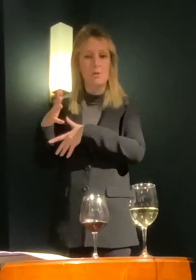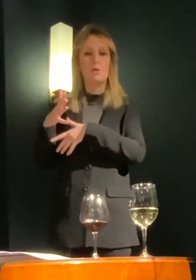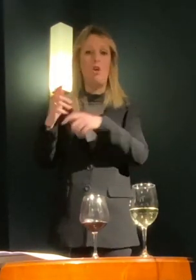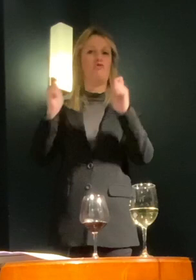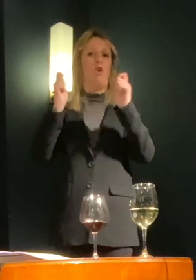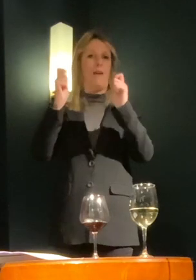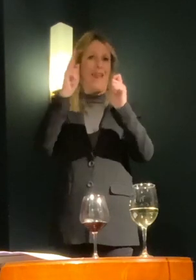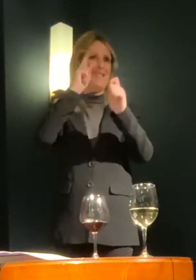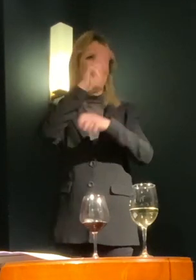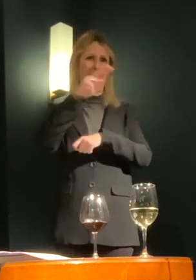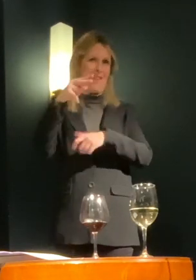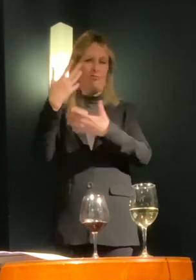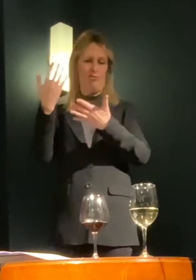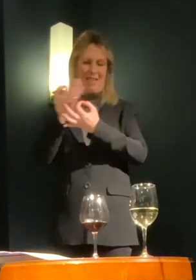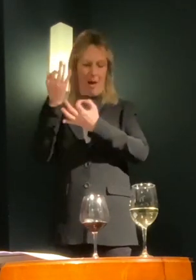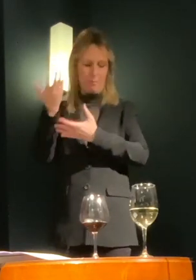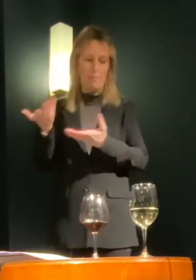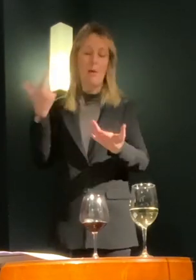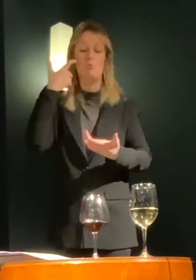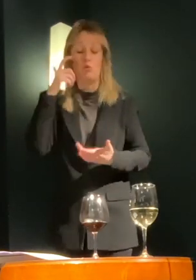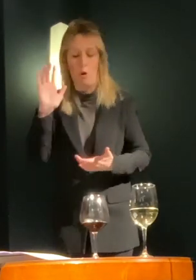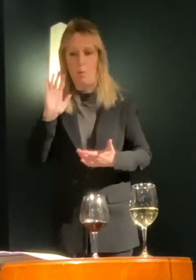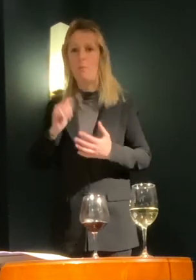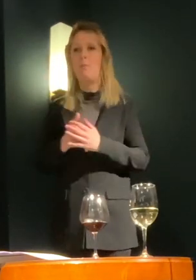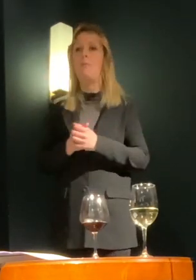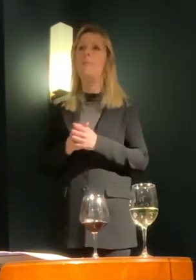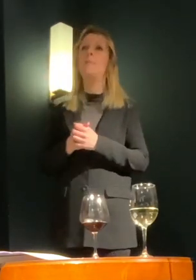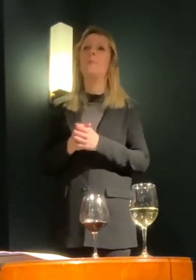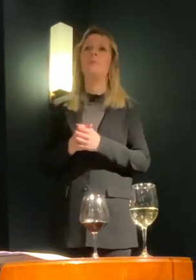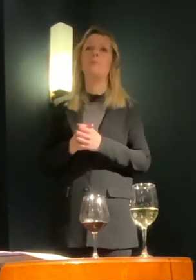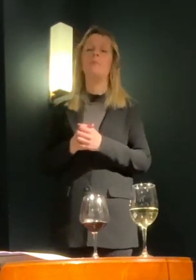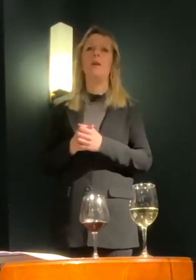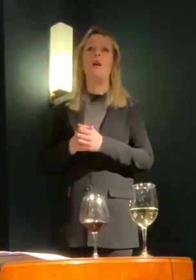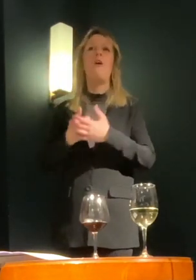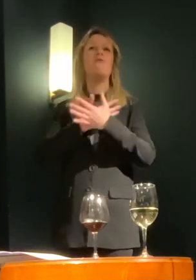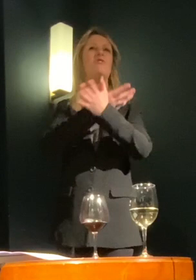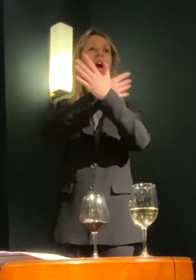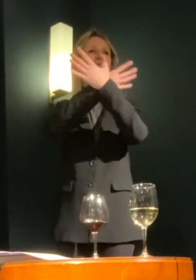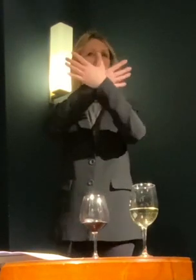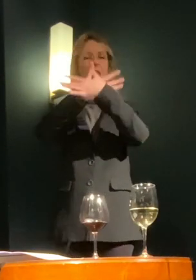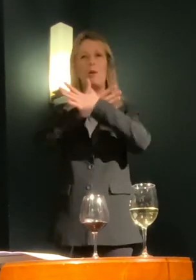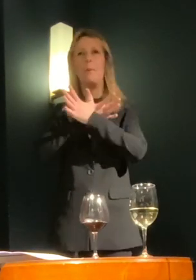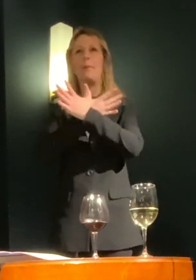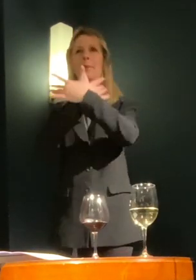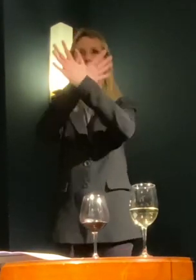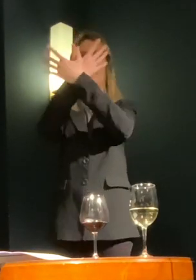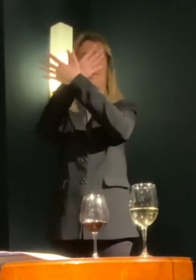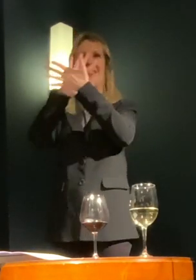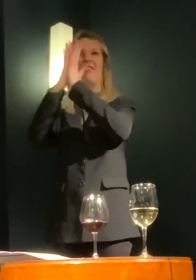purtroppo. Dall'altra invece c'è questo racconto un po' mitologico di una farfalla che spiega le ali e vola